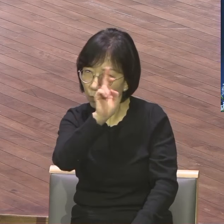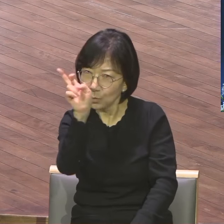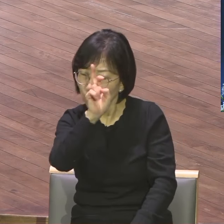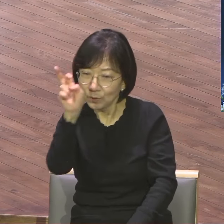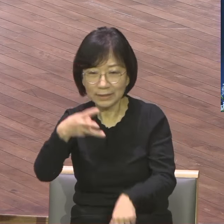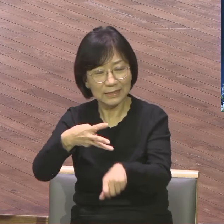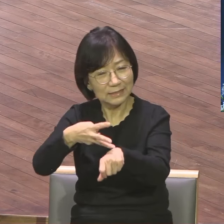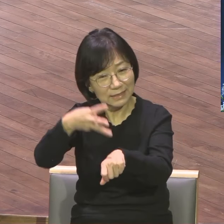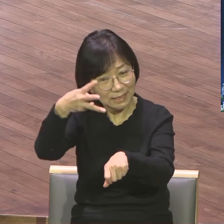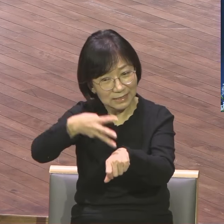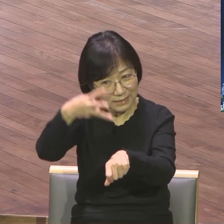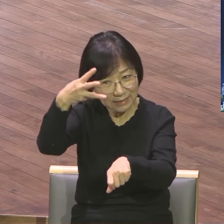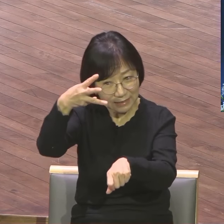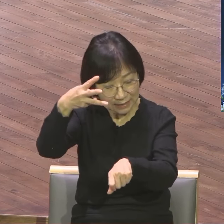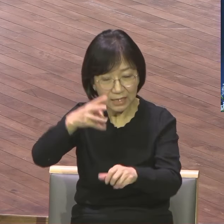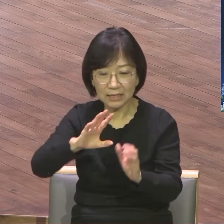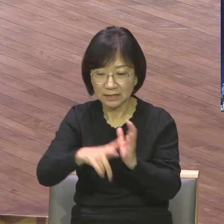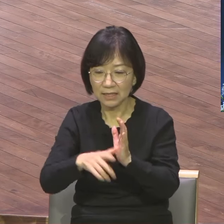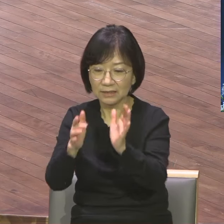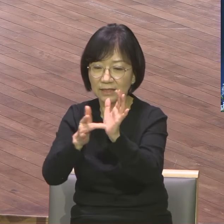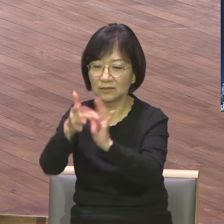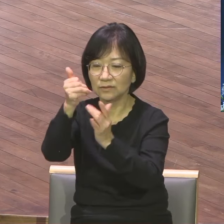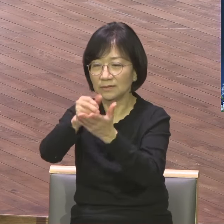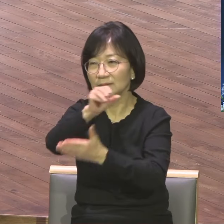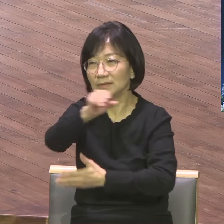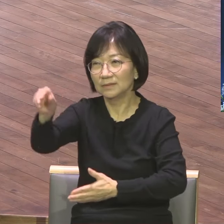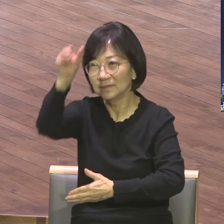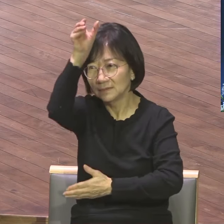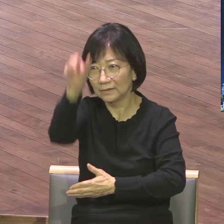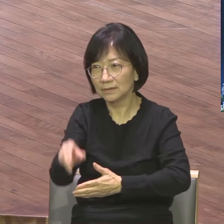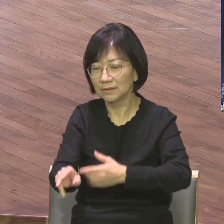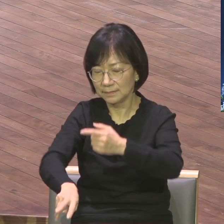3시에 예수님이 십자가에 죽으셨어요.